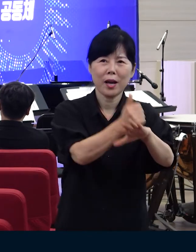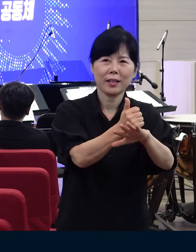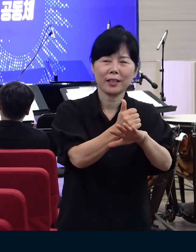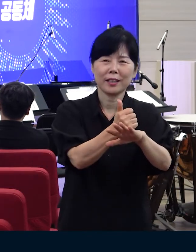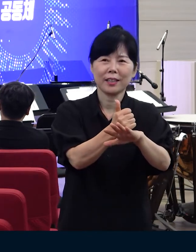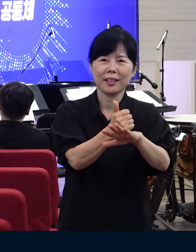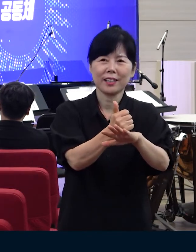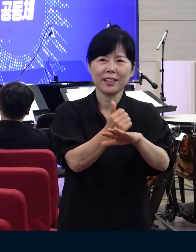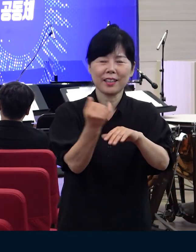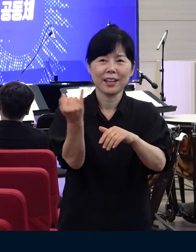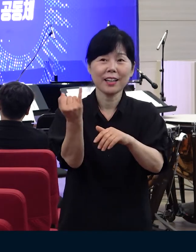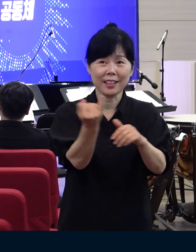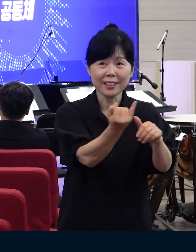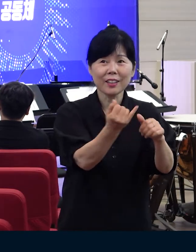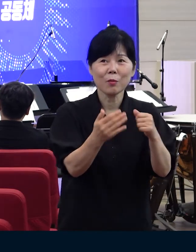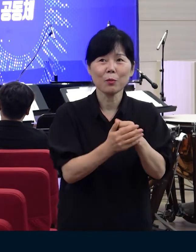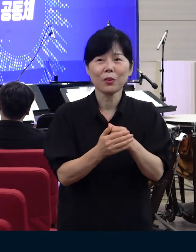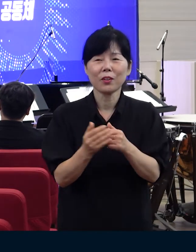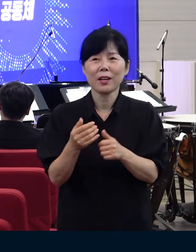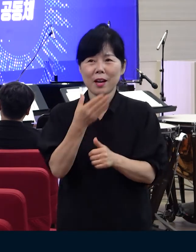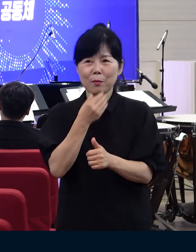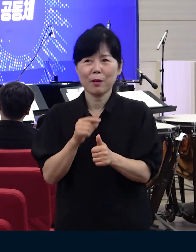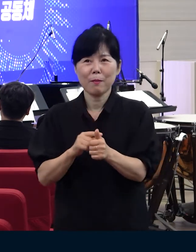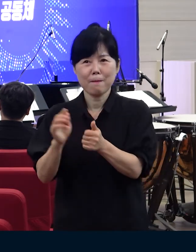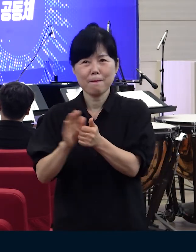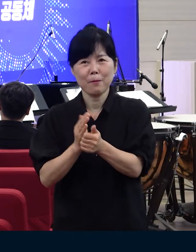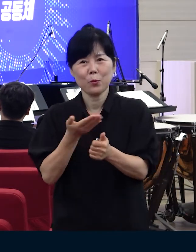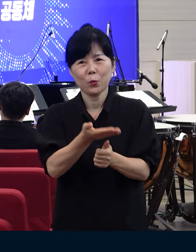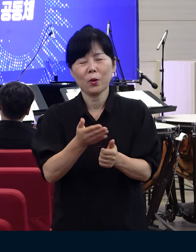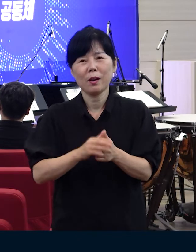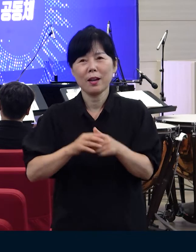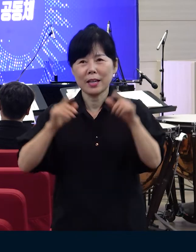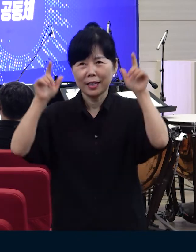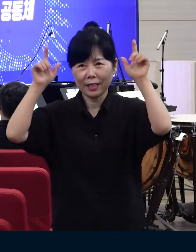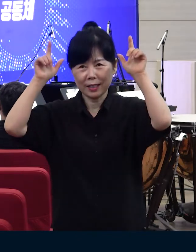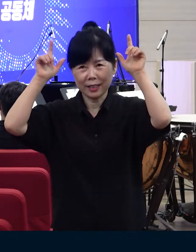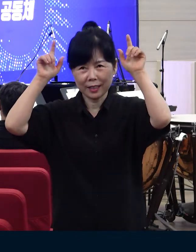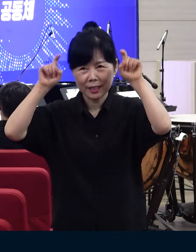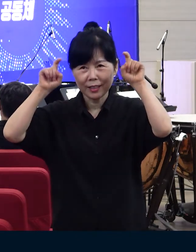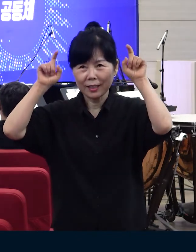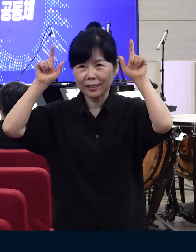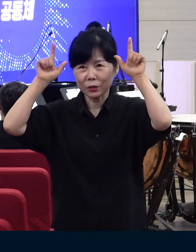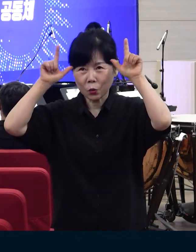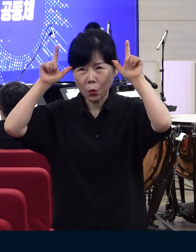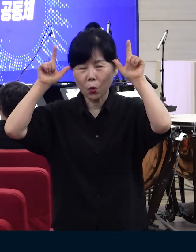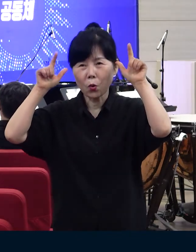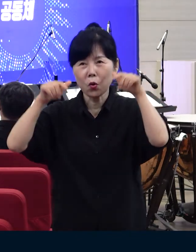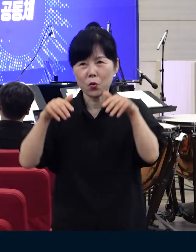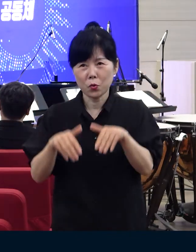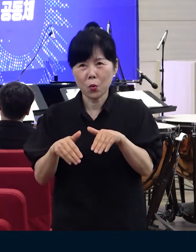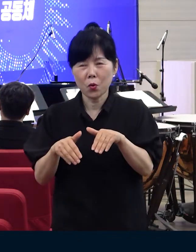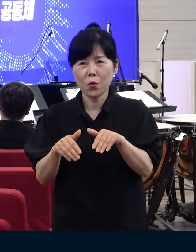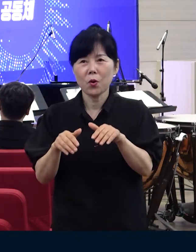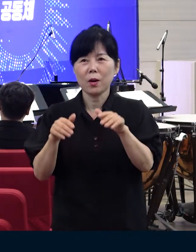그로 말미암아 아브라함을 후대함으로 아브라함이 양과 소와 노비와 암수 나귀와